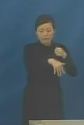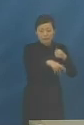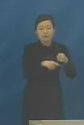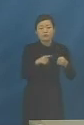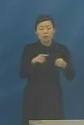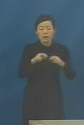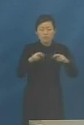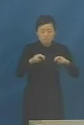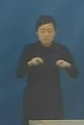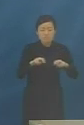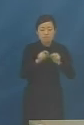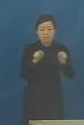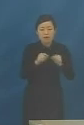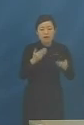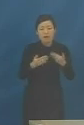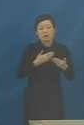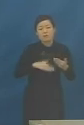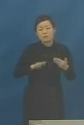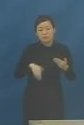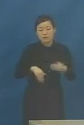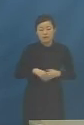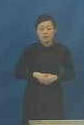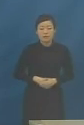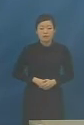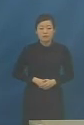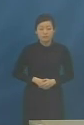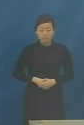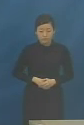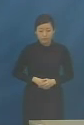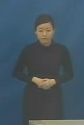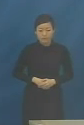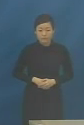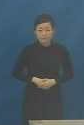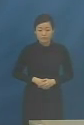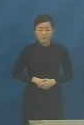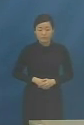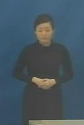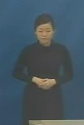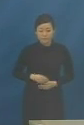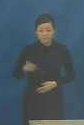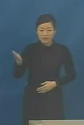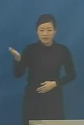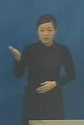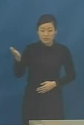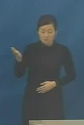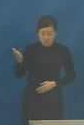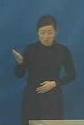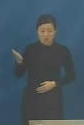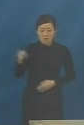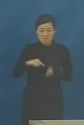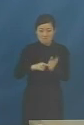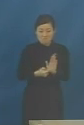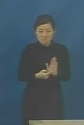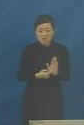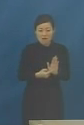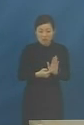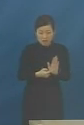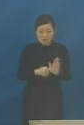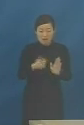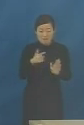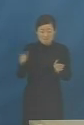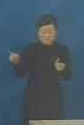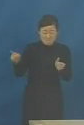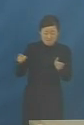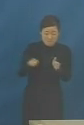時間をかけてですねあの我々としてこの再現に来た至ったようやく至ったというところでございまして